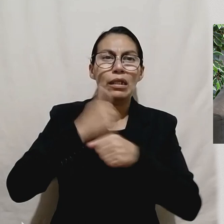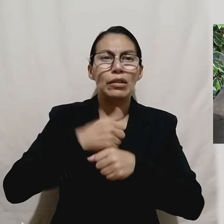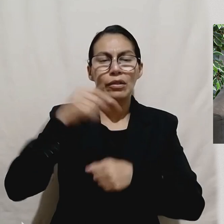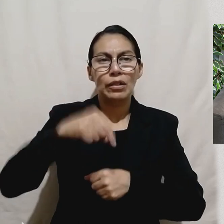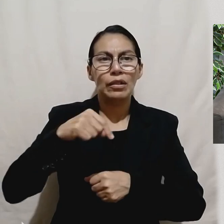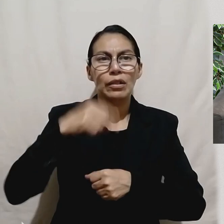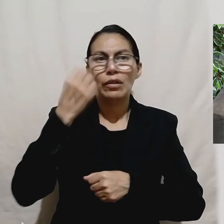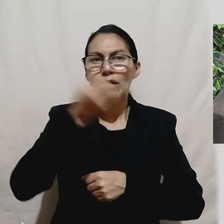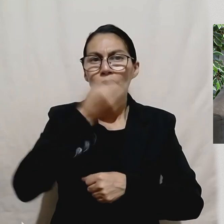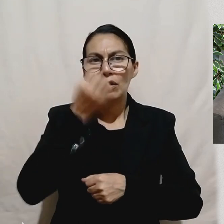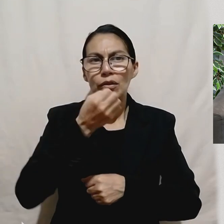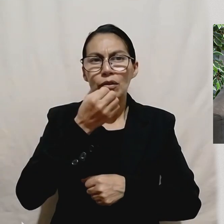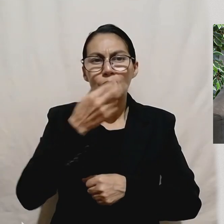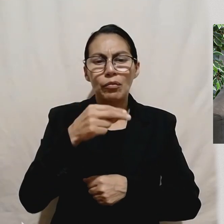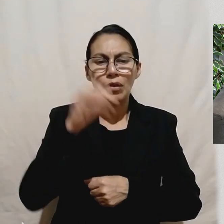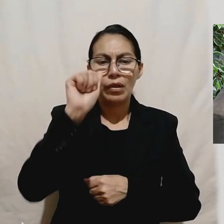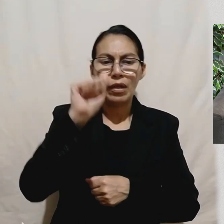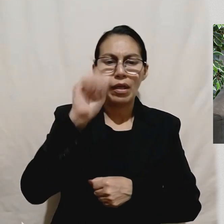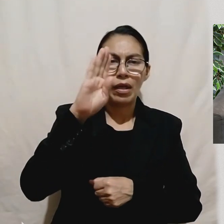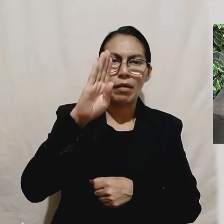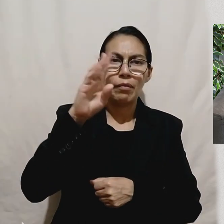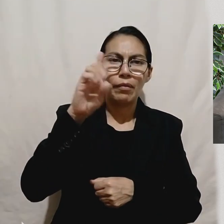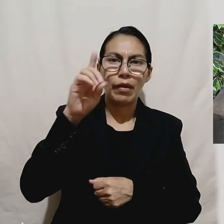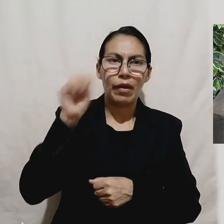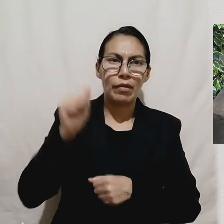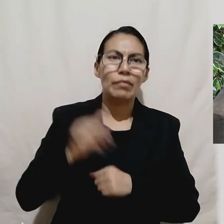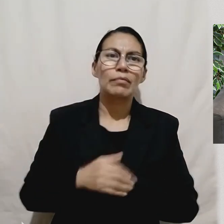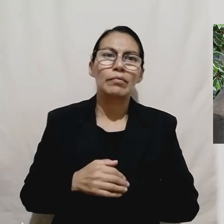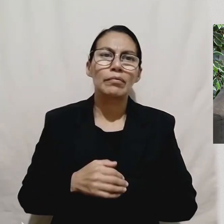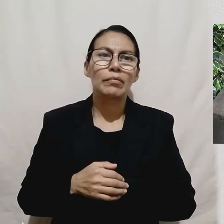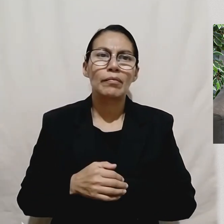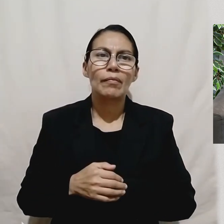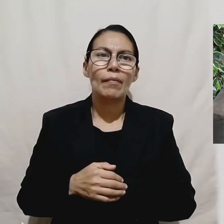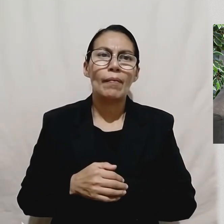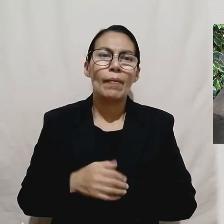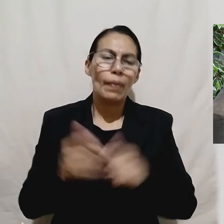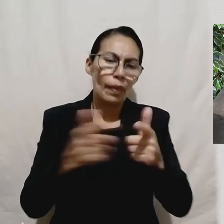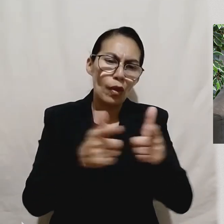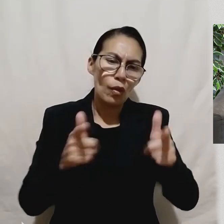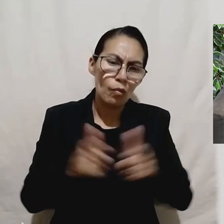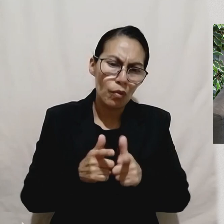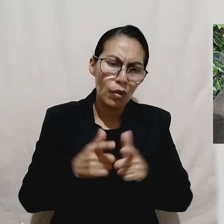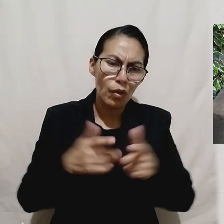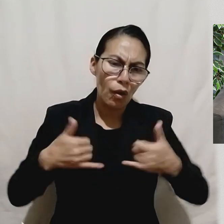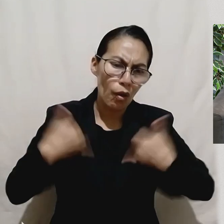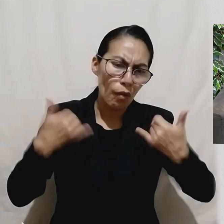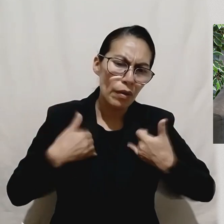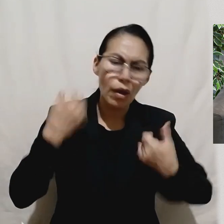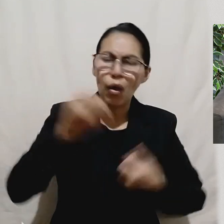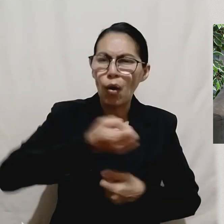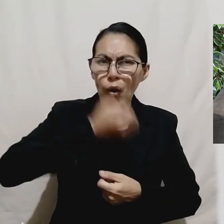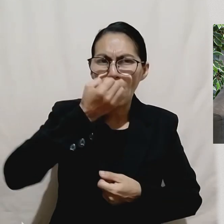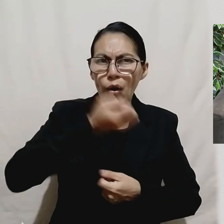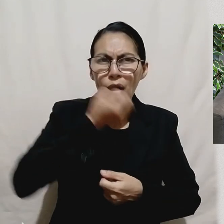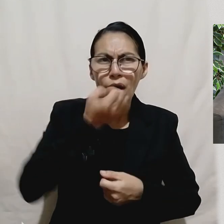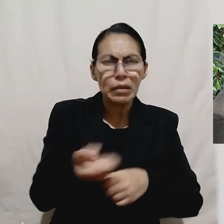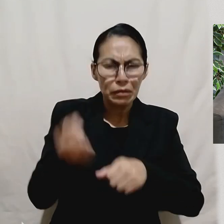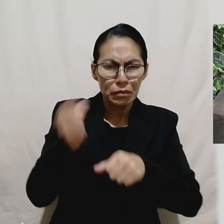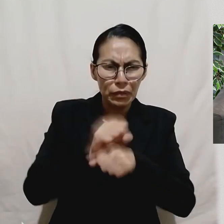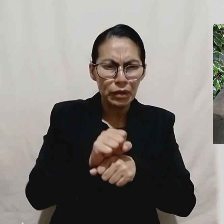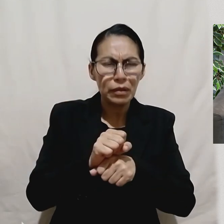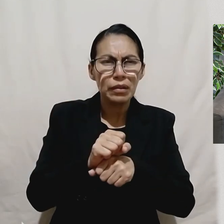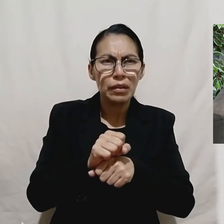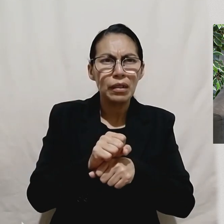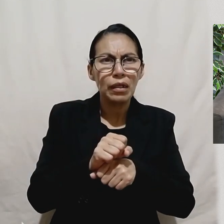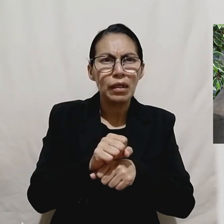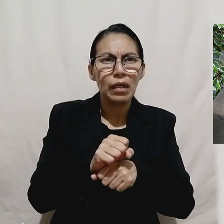yo nunca había escuchado de este grupo ABBA se llama es un grupo de muchachos que se reúnen este para orar ciertos días de la semana